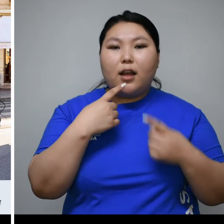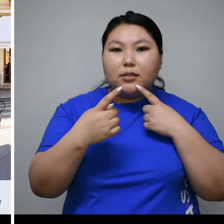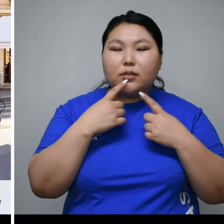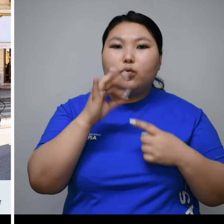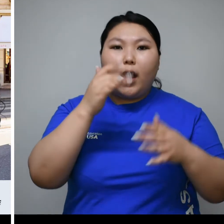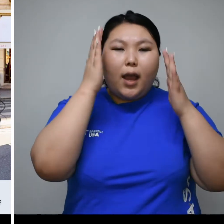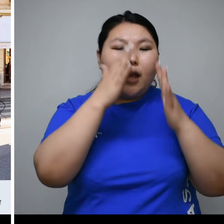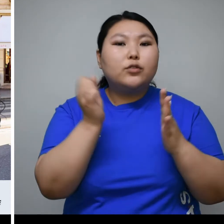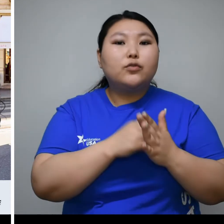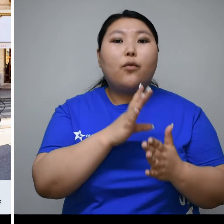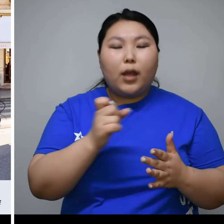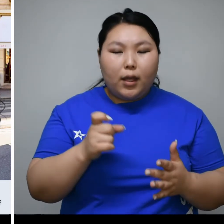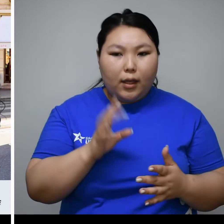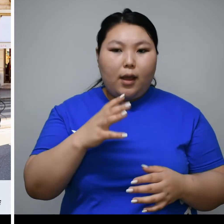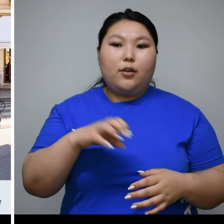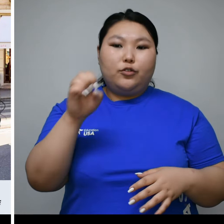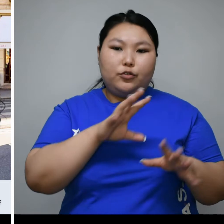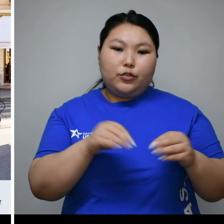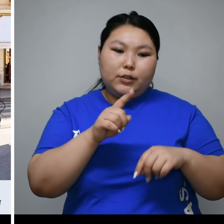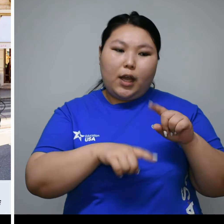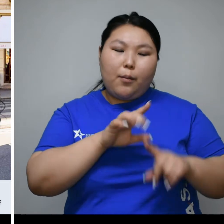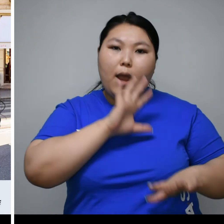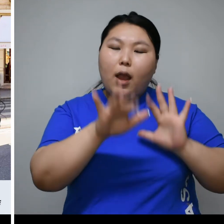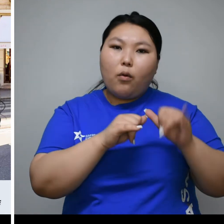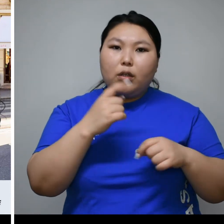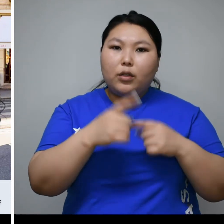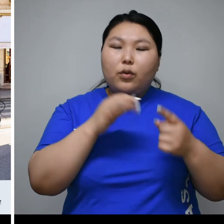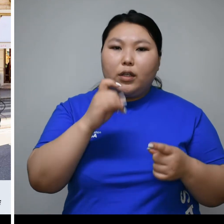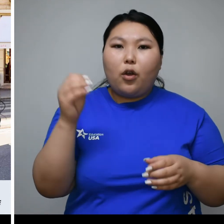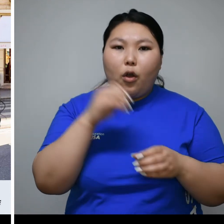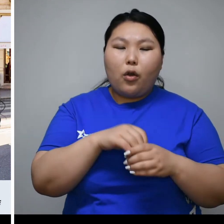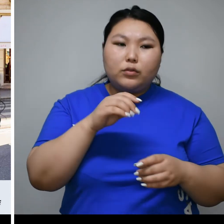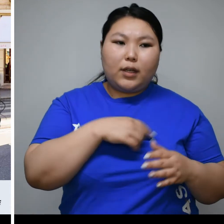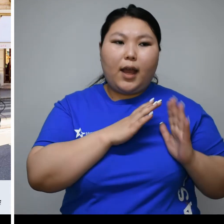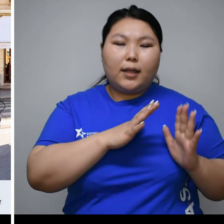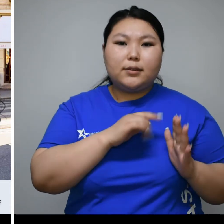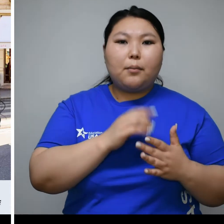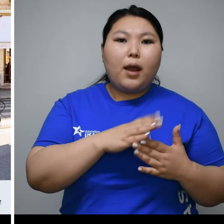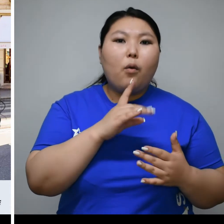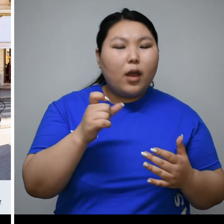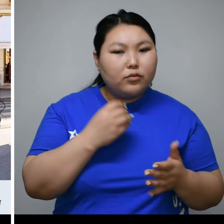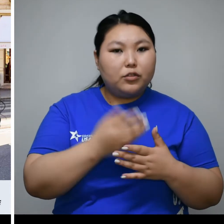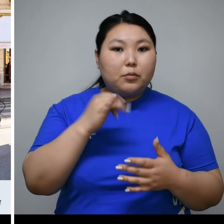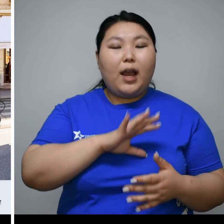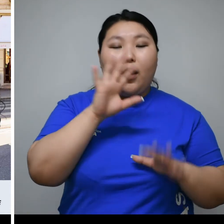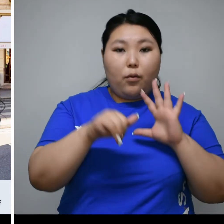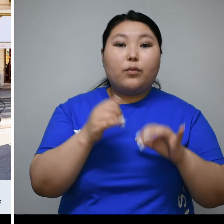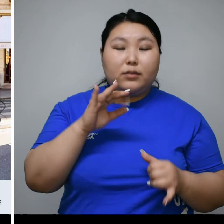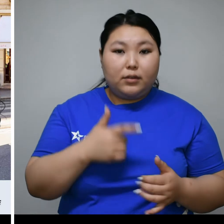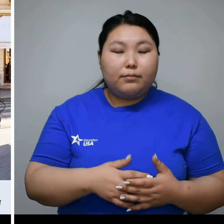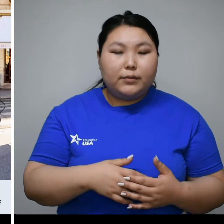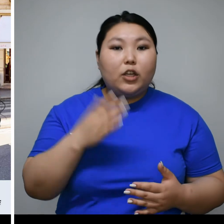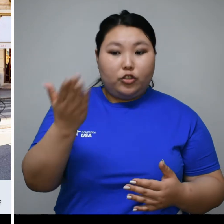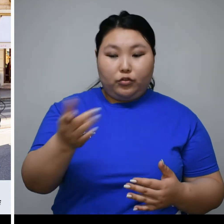яг юун дээр анхаарах вэ? Ер нь ямар хуу асуултууд төлхөө орж ирэх гээд байдаг хандлагатай байдаг вэ? Гэх мэтчлэн ийм их